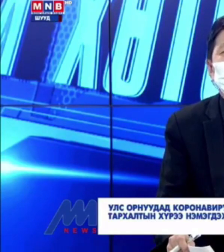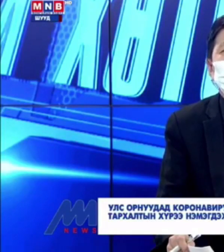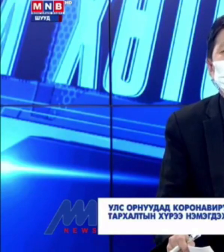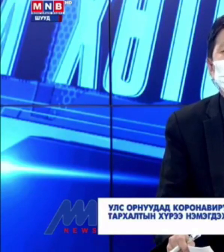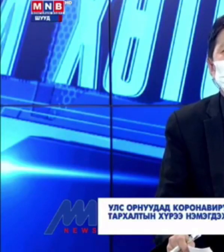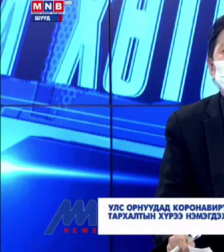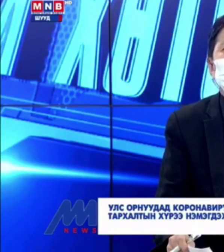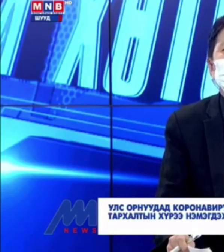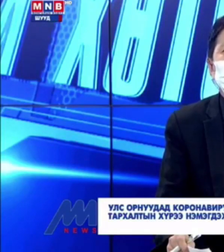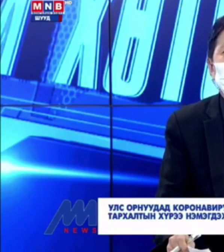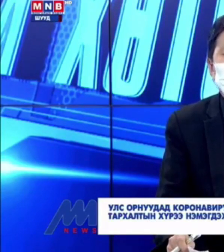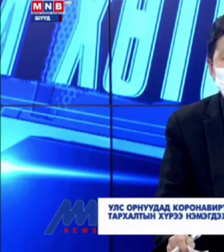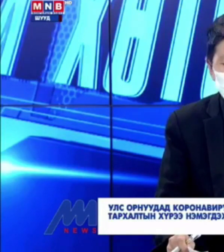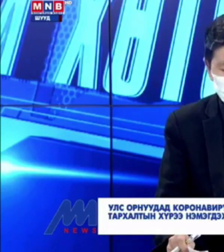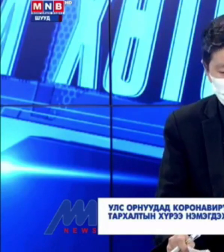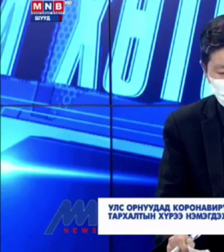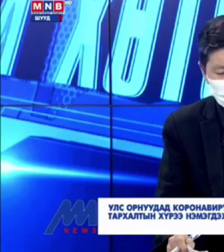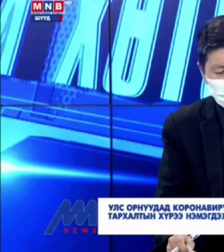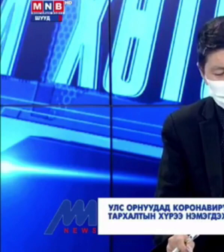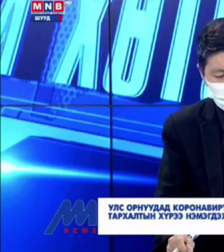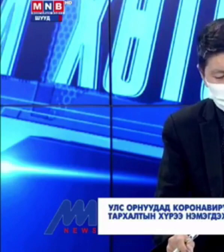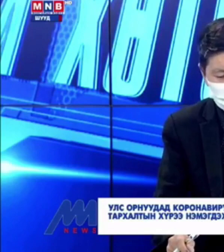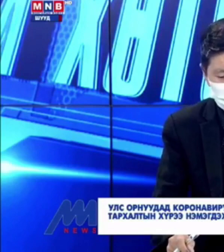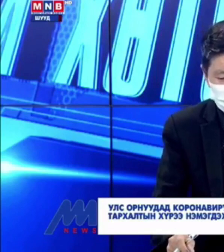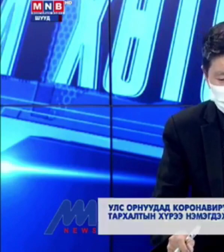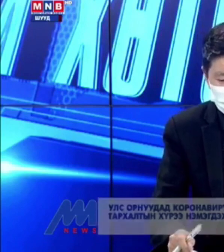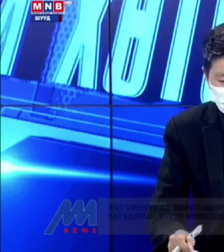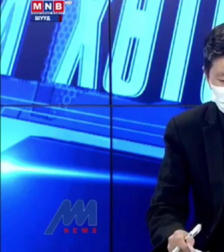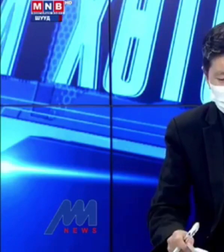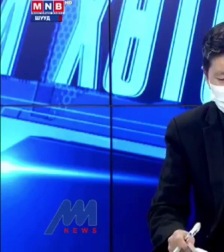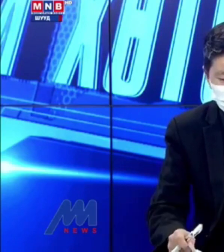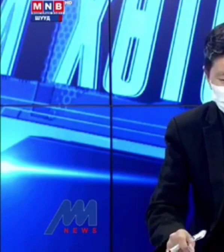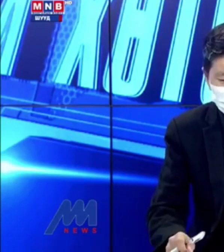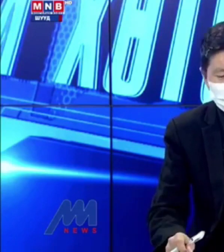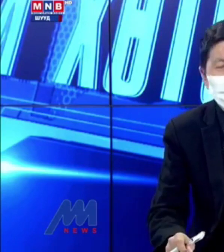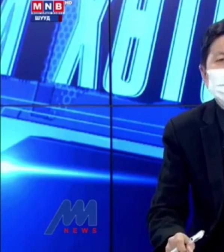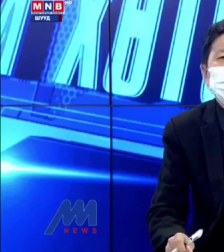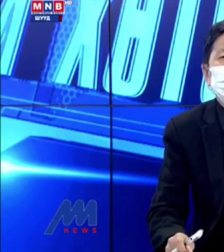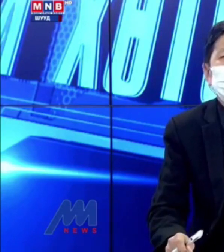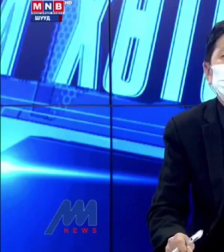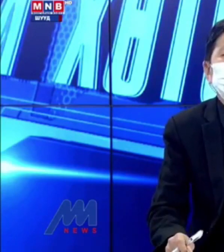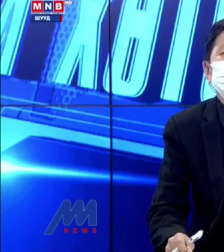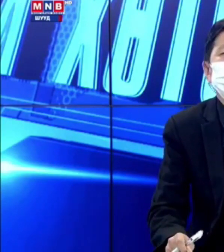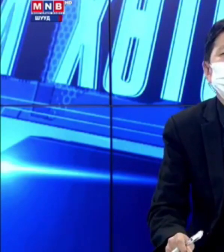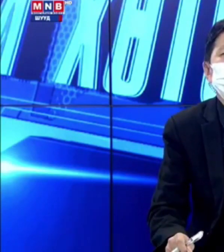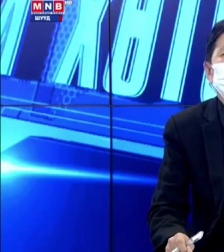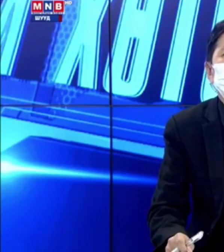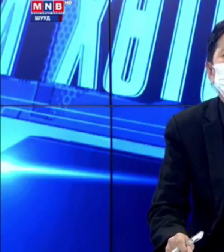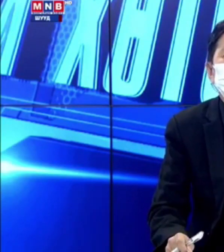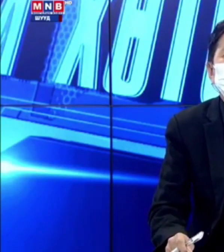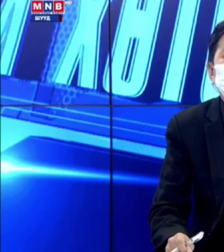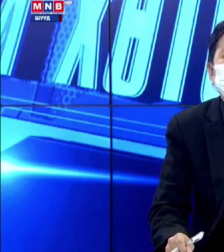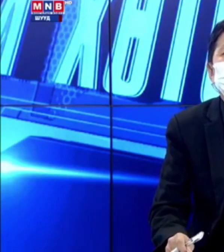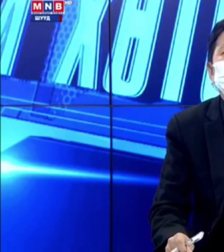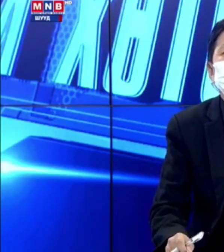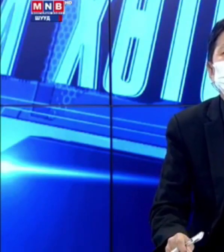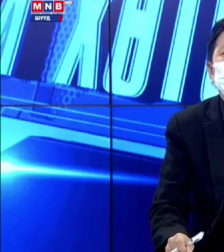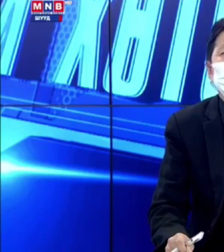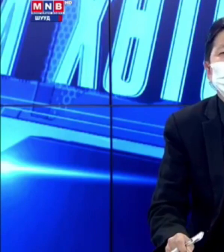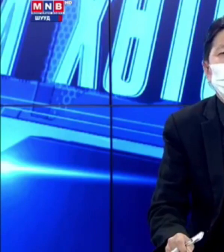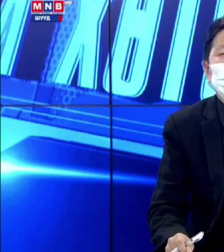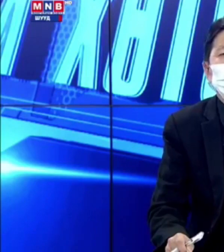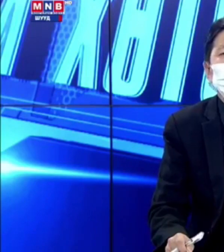хяналтын байгууллагын өгч байгаа. За мөн иргэдийн хувьд одоо нийтийн эзэмшлийн зам талбайд одоо гард дээрээс худалдаа